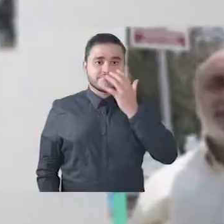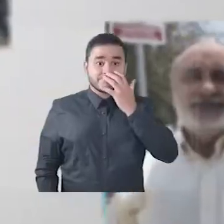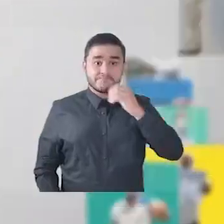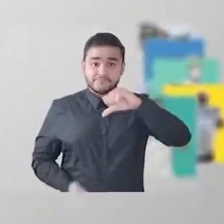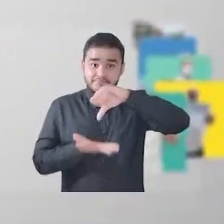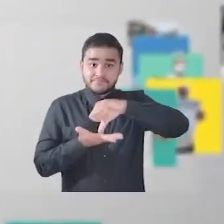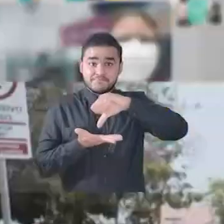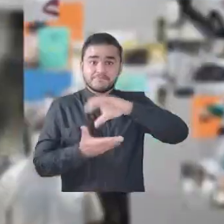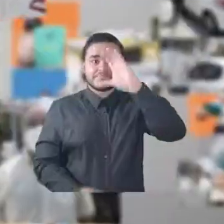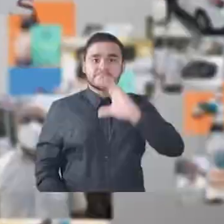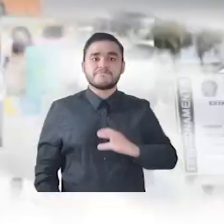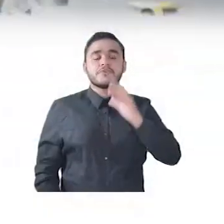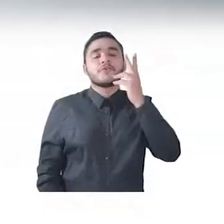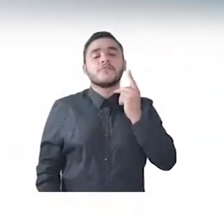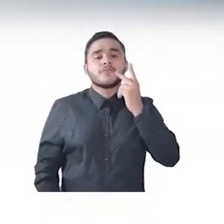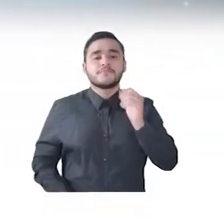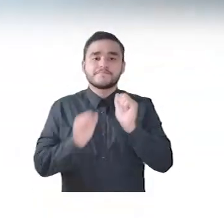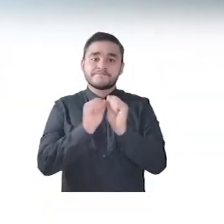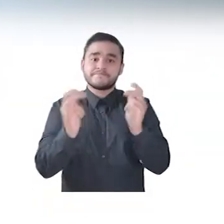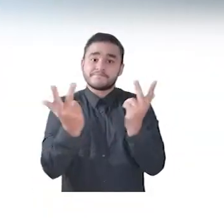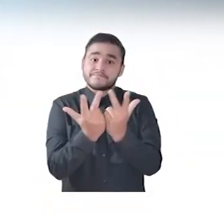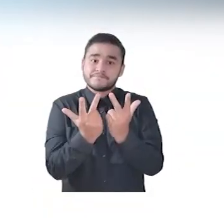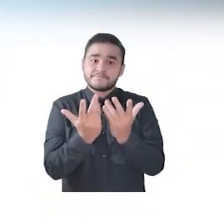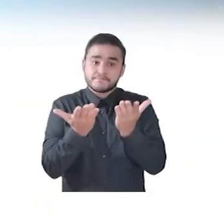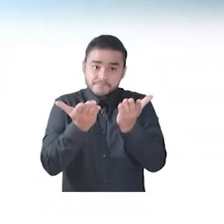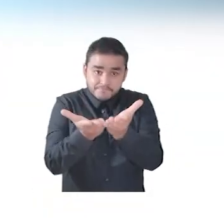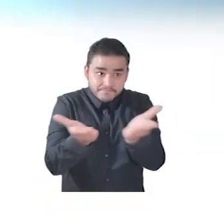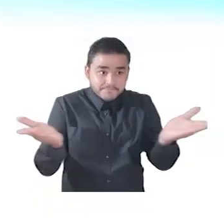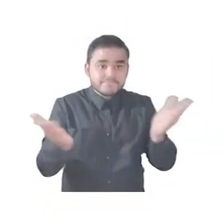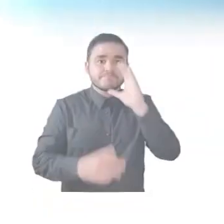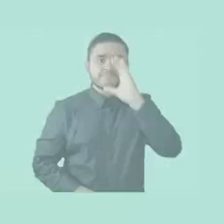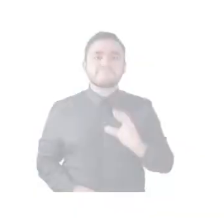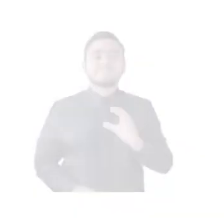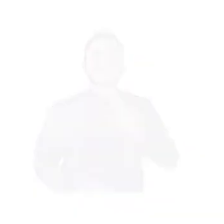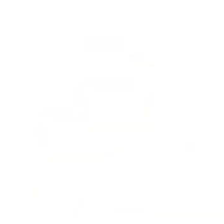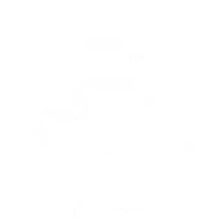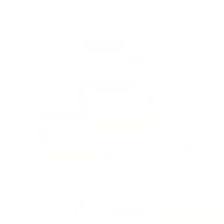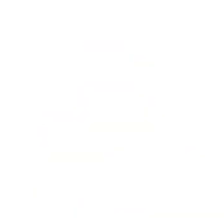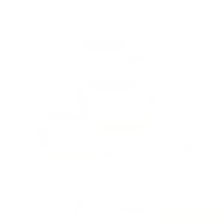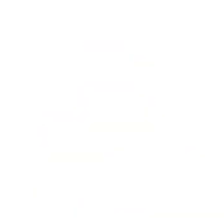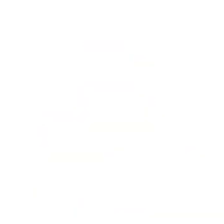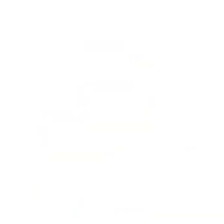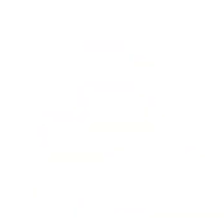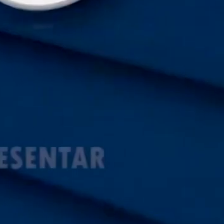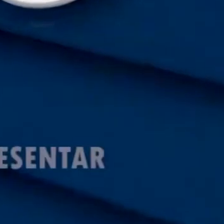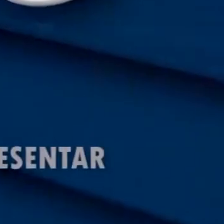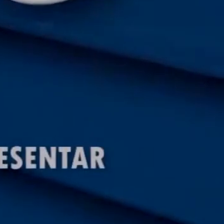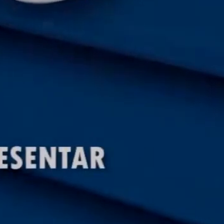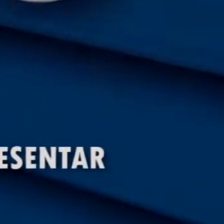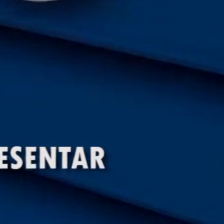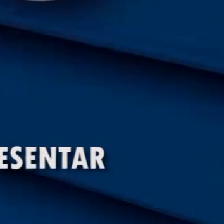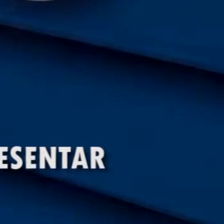Central da Cidadania na Câmara Municipal. Sua cidadania é a nossa Fortaleza.